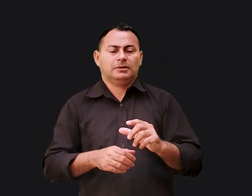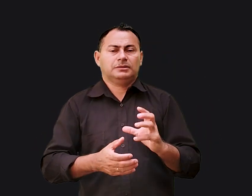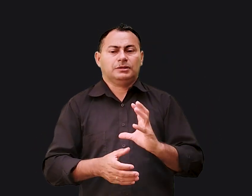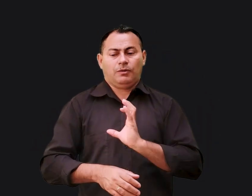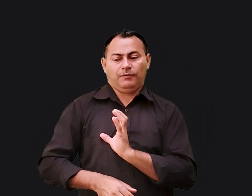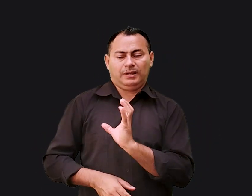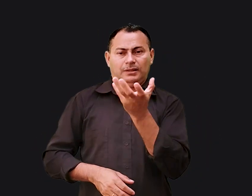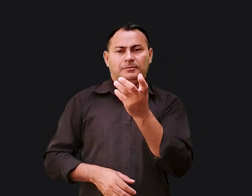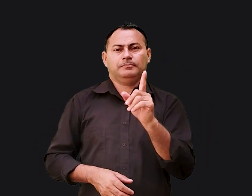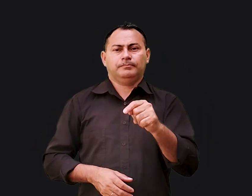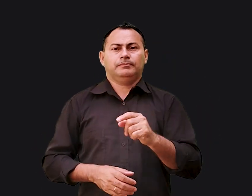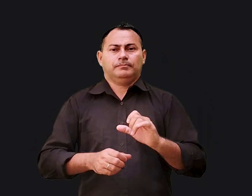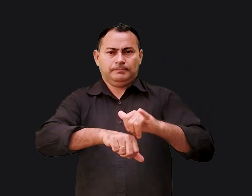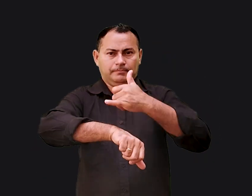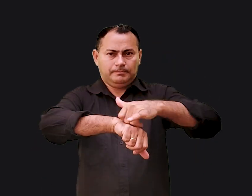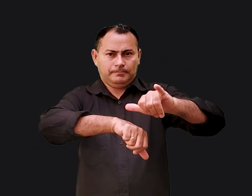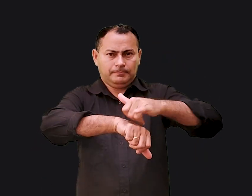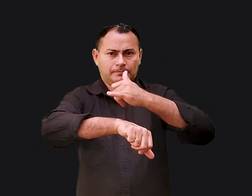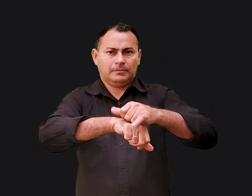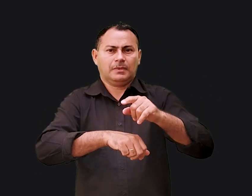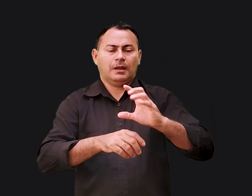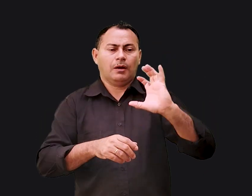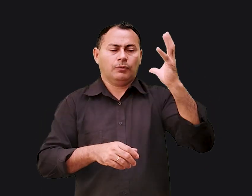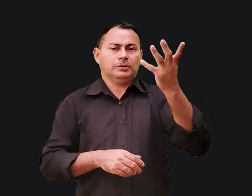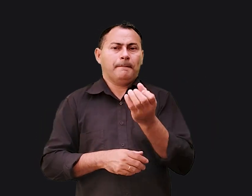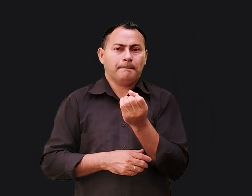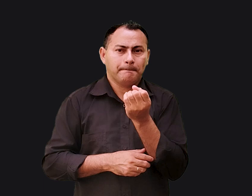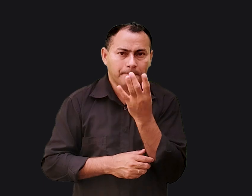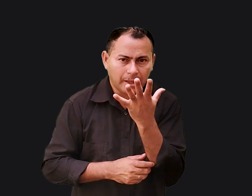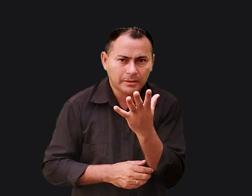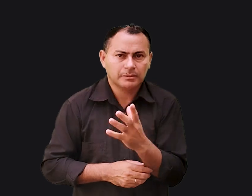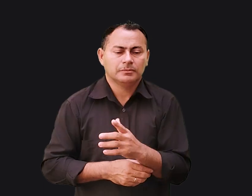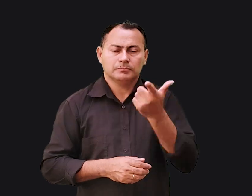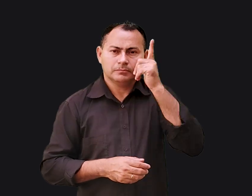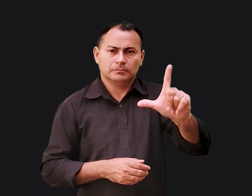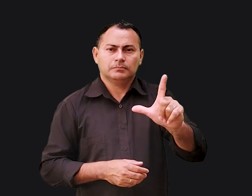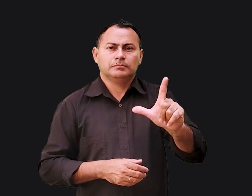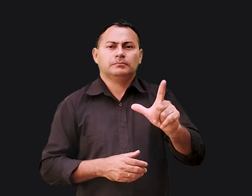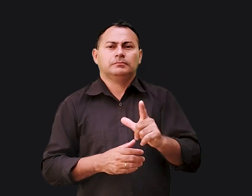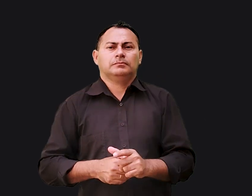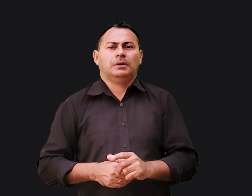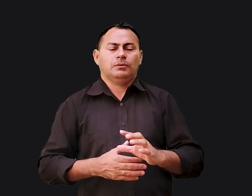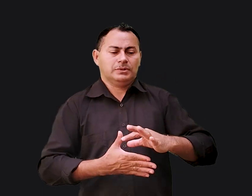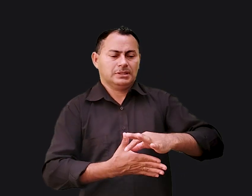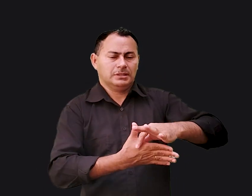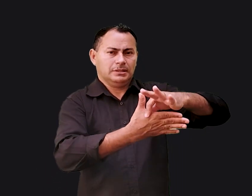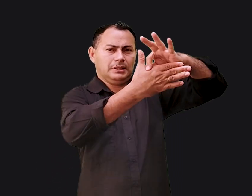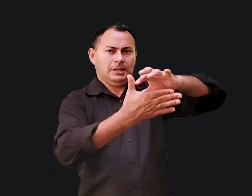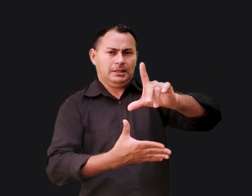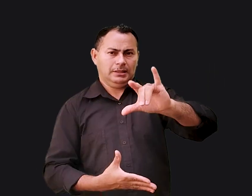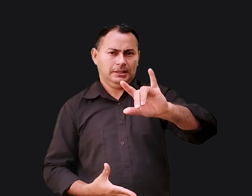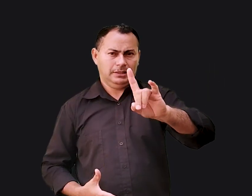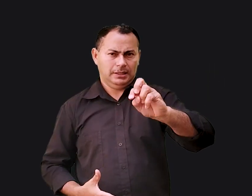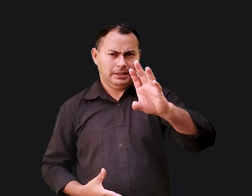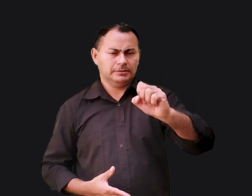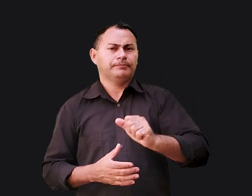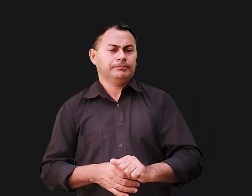assim. Essa é uma estratégia que funciona muito bem. Alcançar os líderes. Ageu